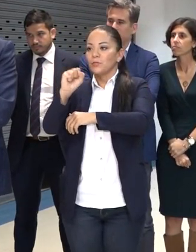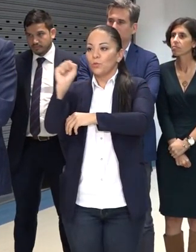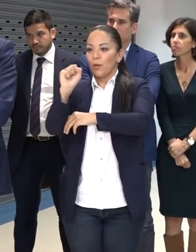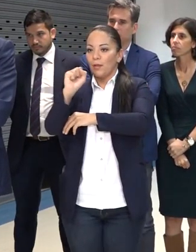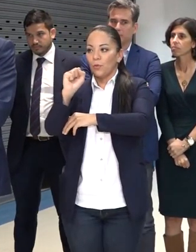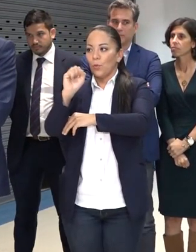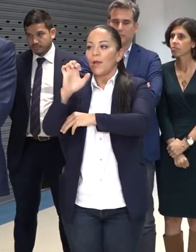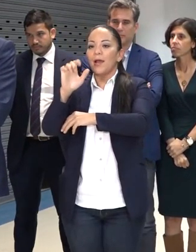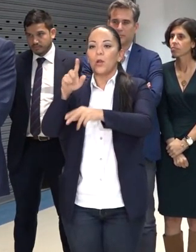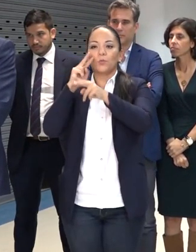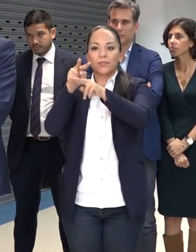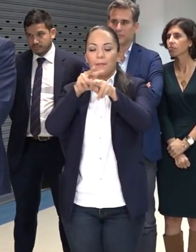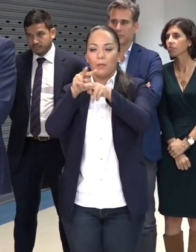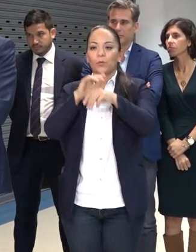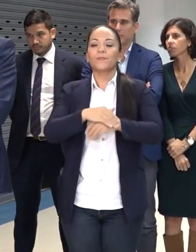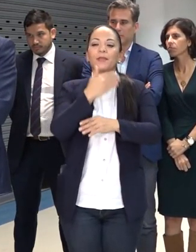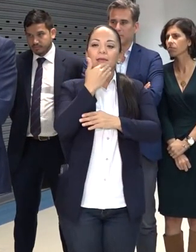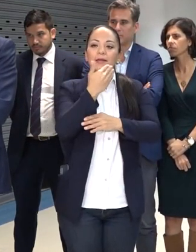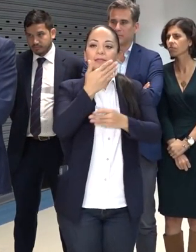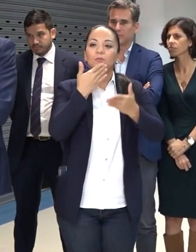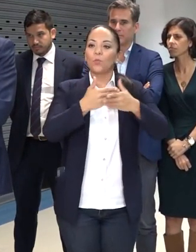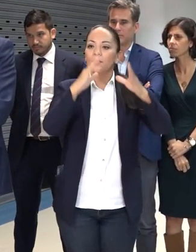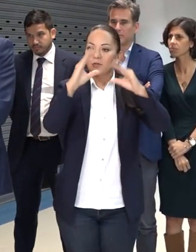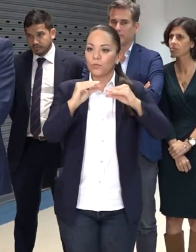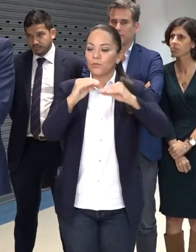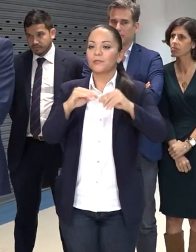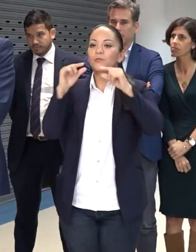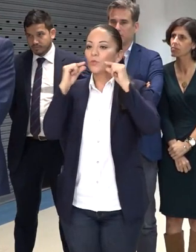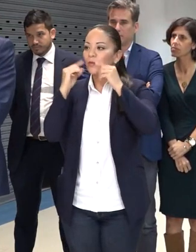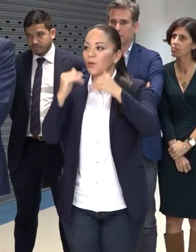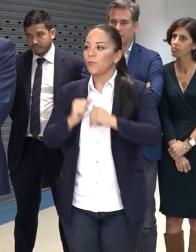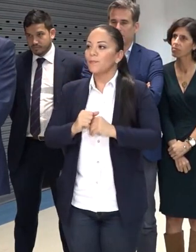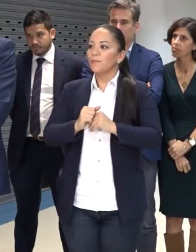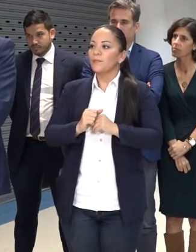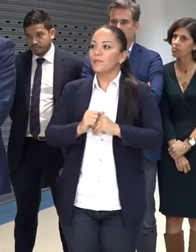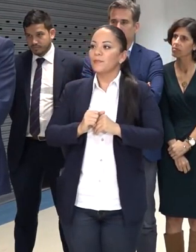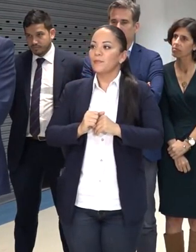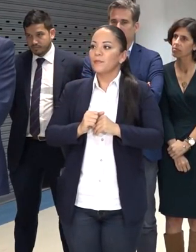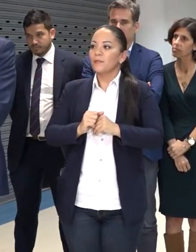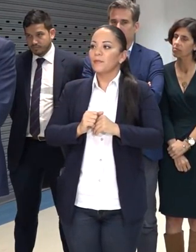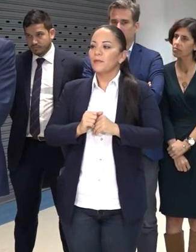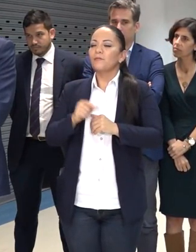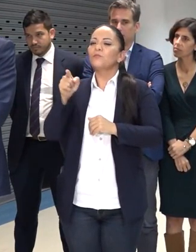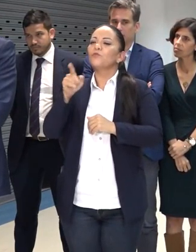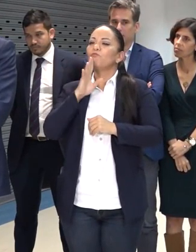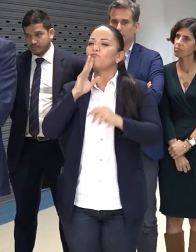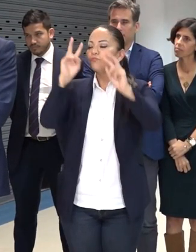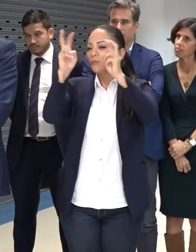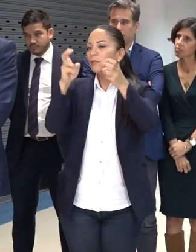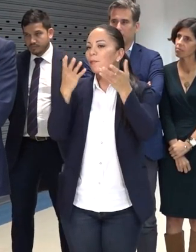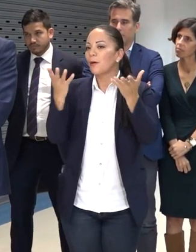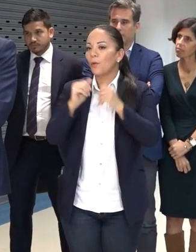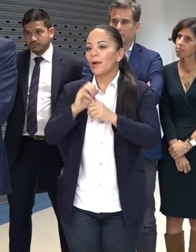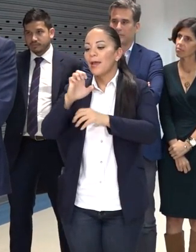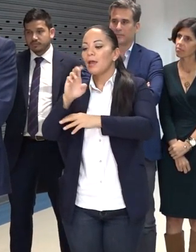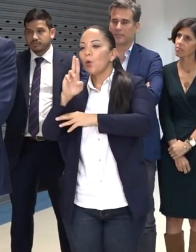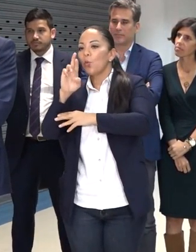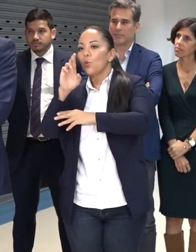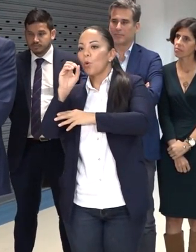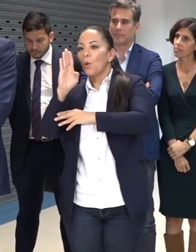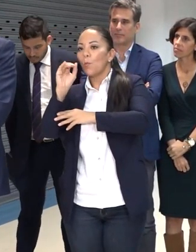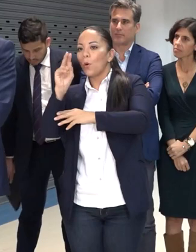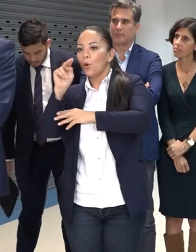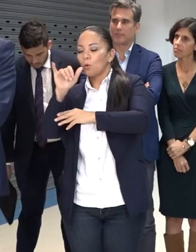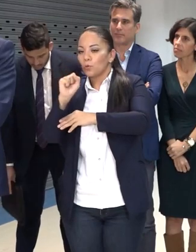El Observador. Gracias. Buenas noches, don Rodrigo. Don Rodrigo, quería tocar el tema de los eurobonos. En la